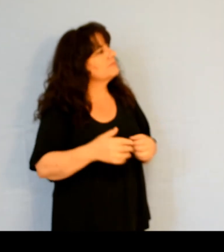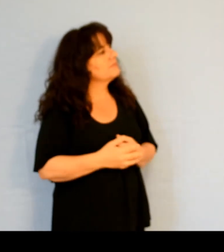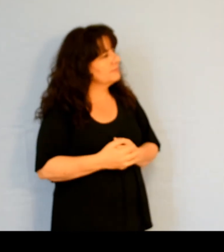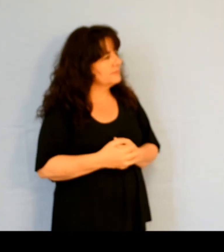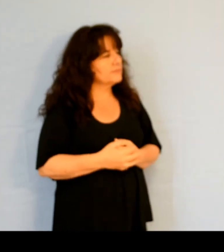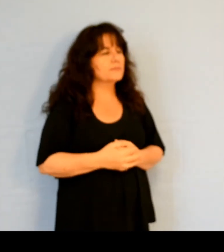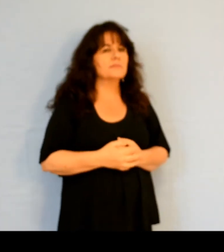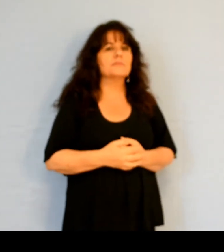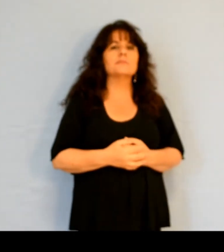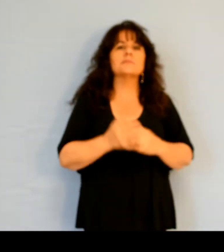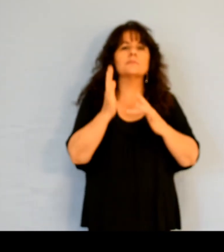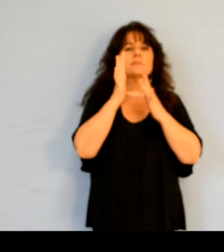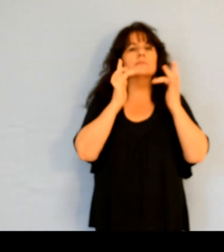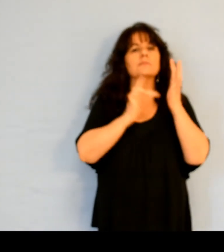Jésus leur répondit,